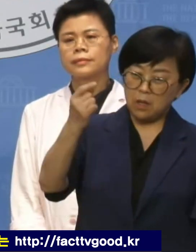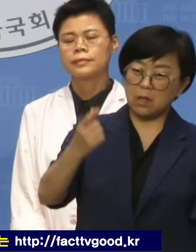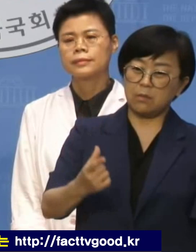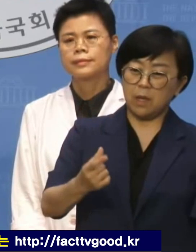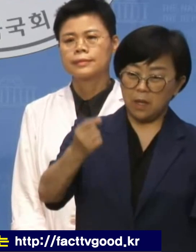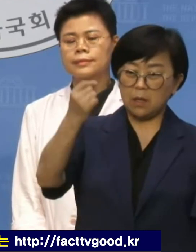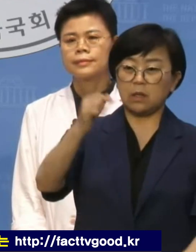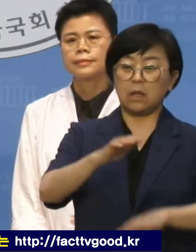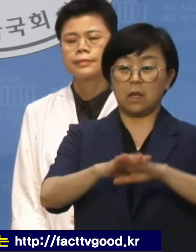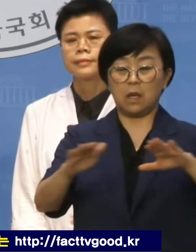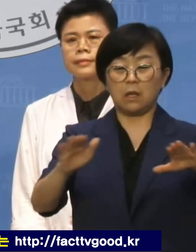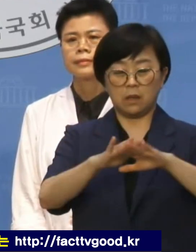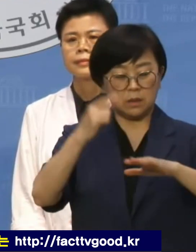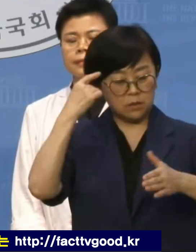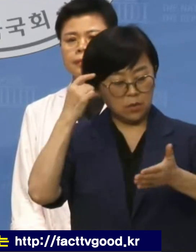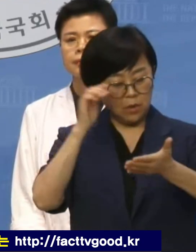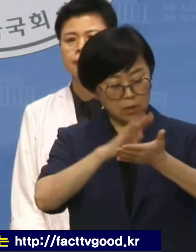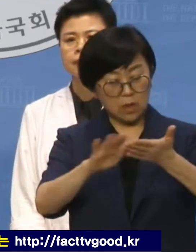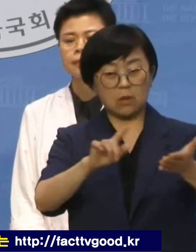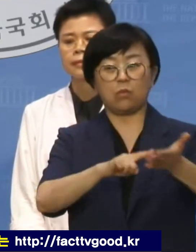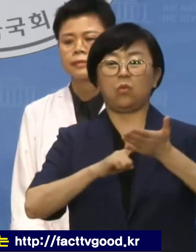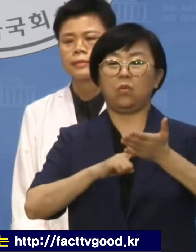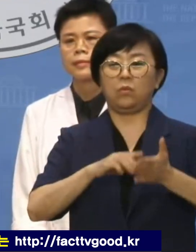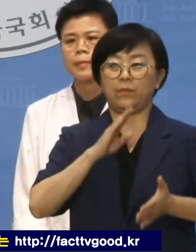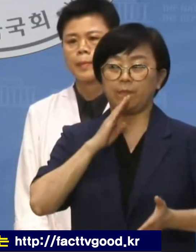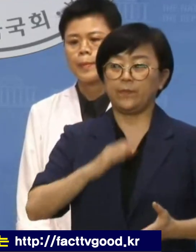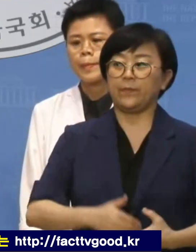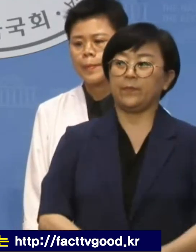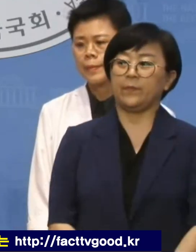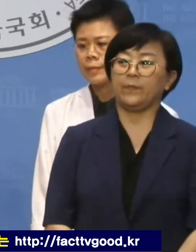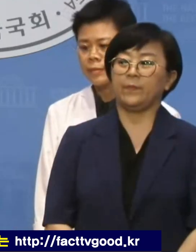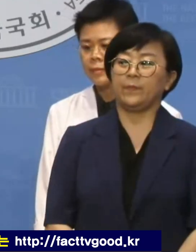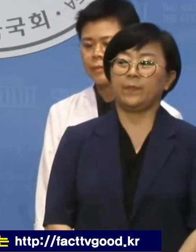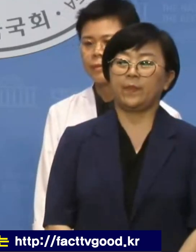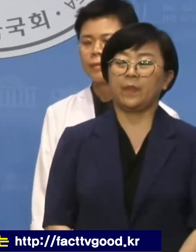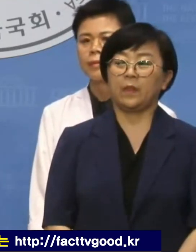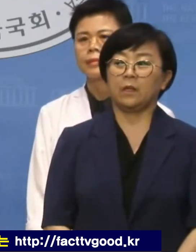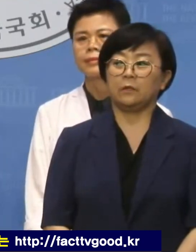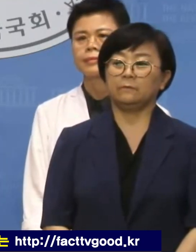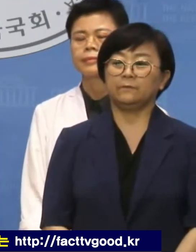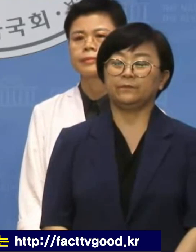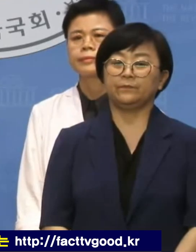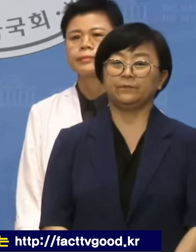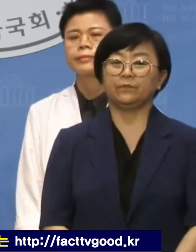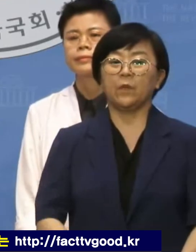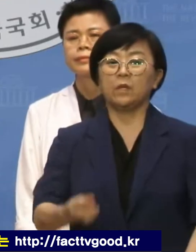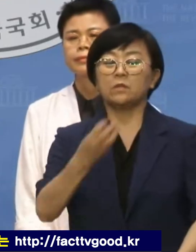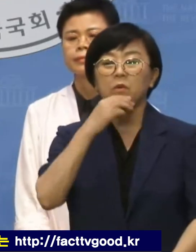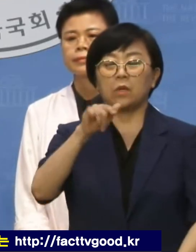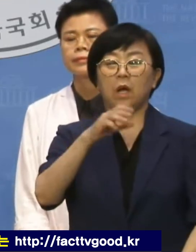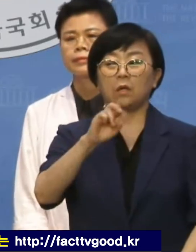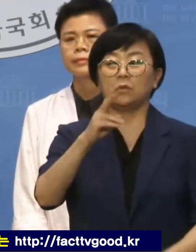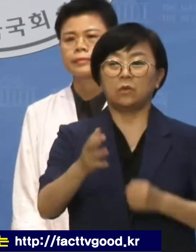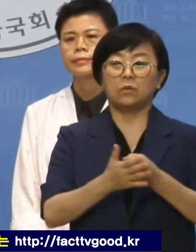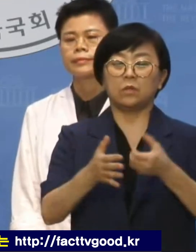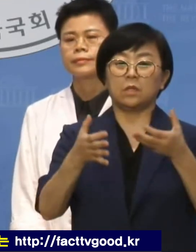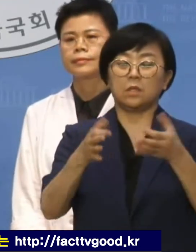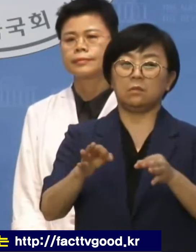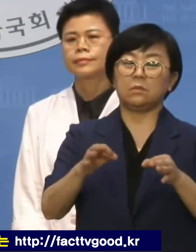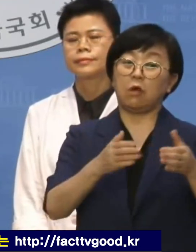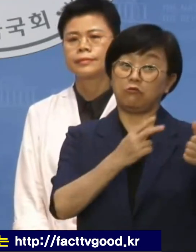해소할 것을 촉구하는 바입니다. 감사합니다. 네, 서울 강동의